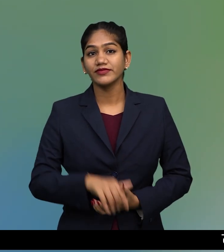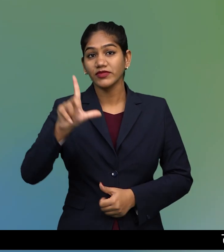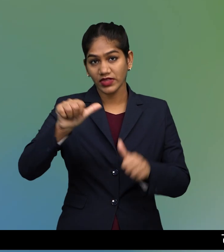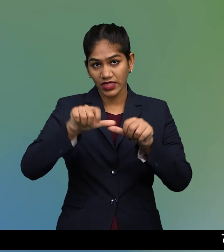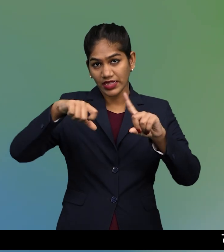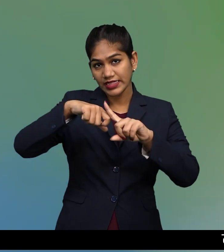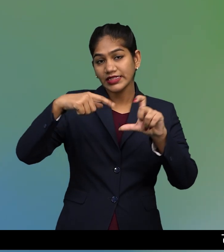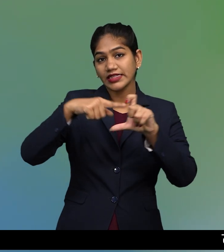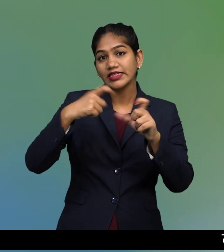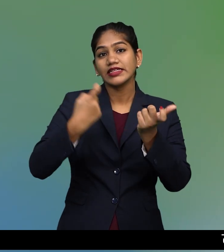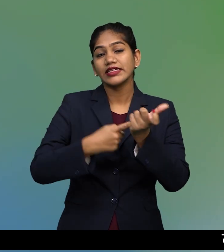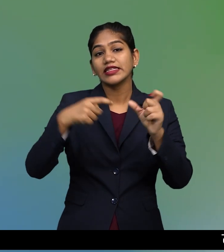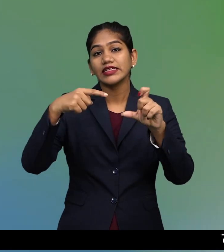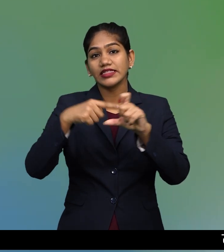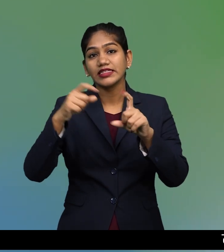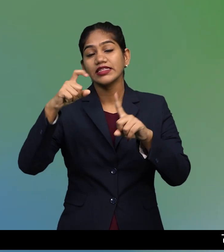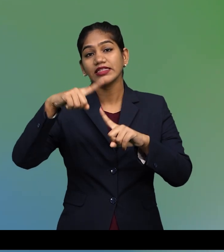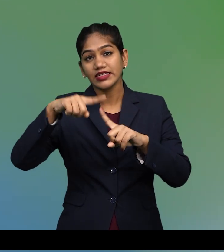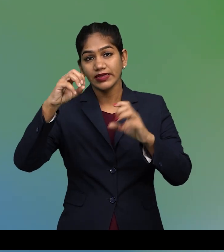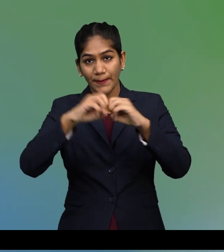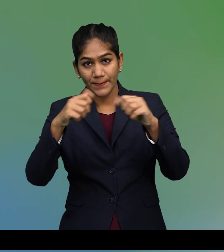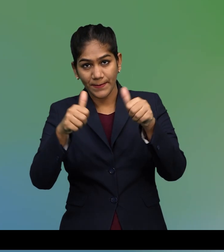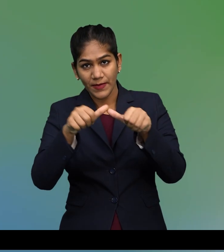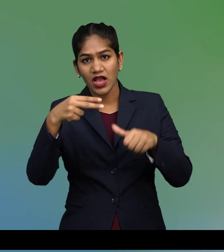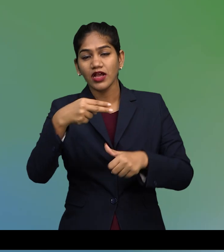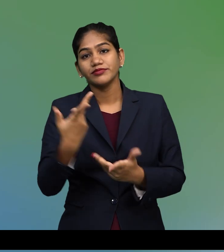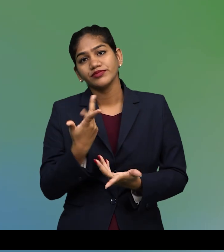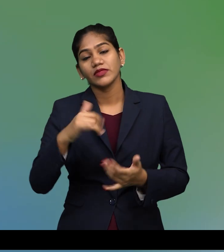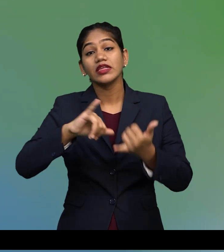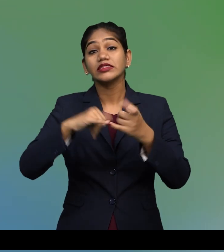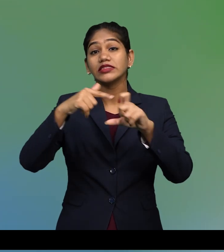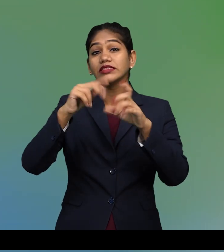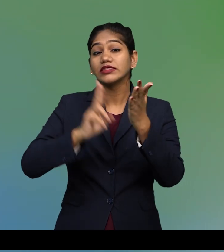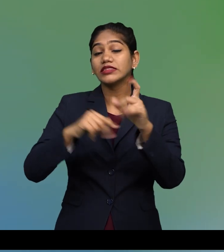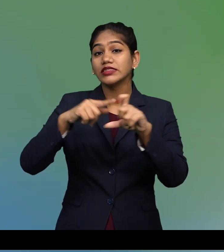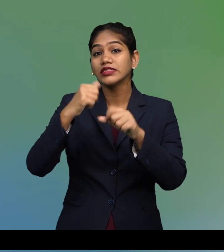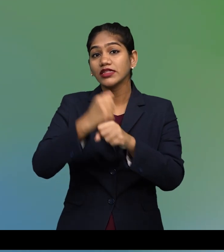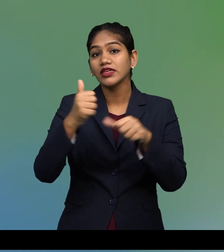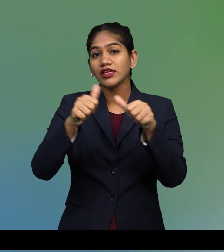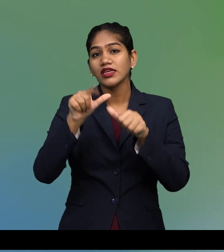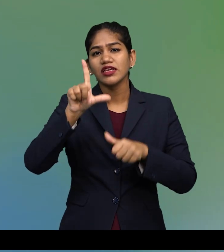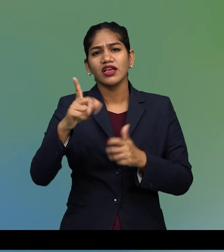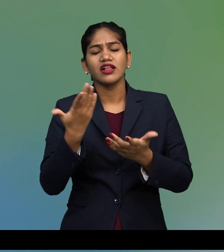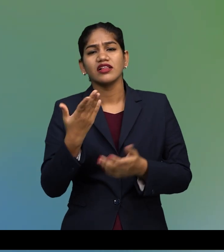लेक रेतबा सेनगल 400 डिग्री,